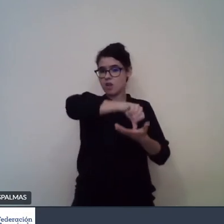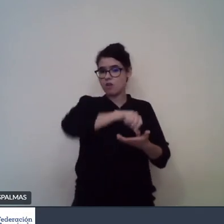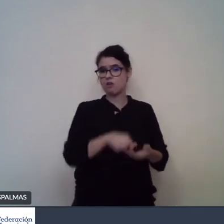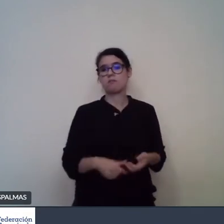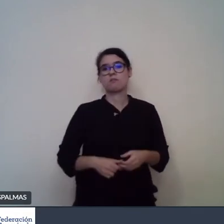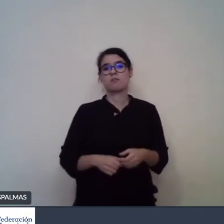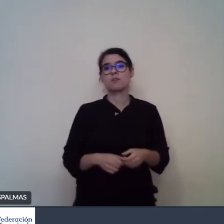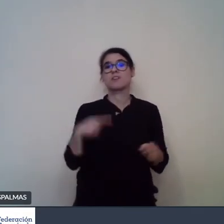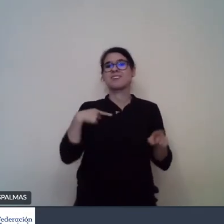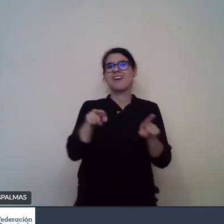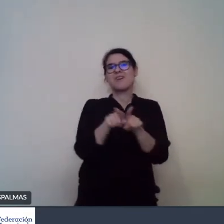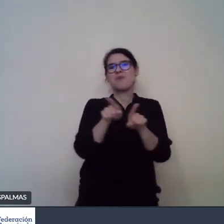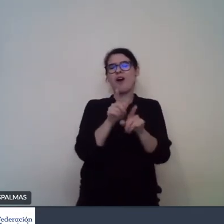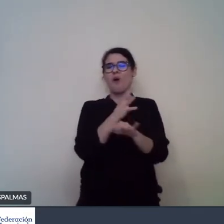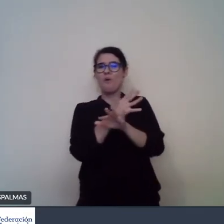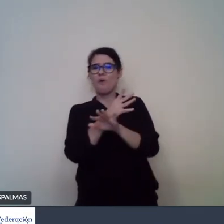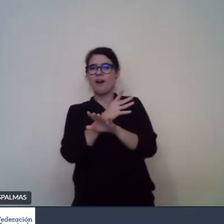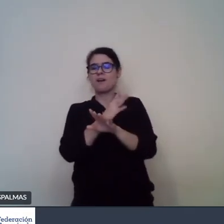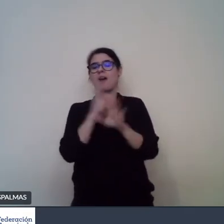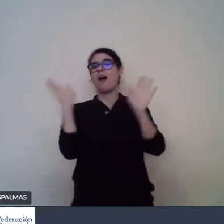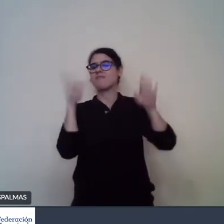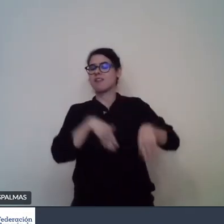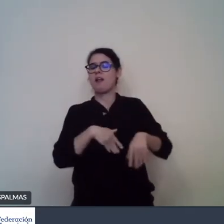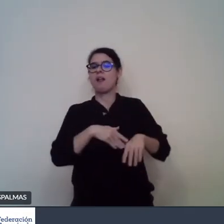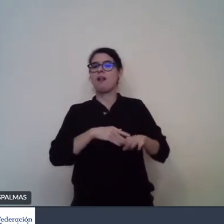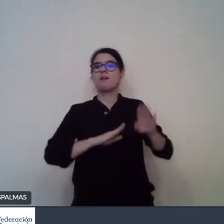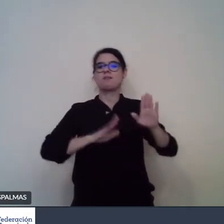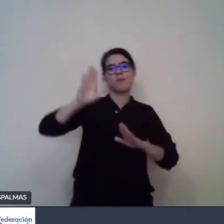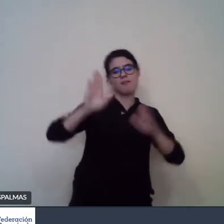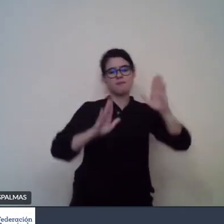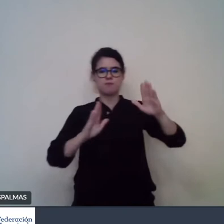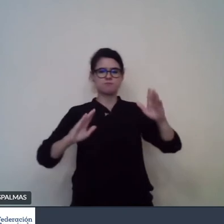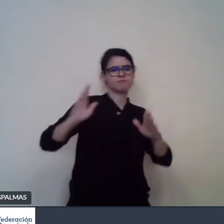deciden jugar un mano a mano con bote en el lado contrario,